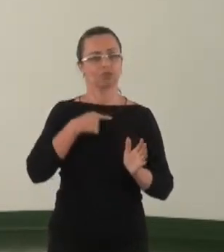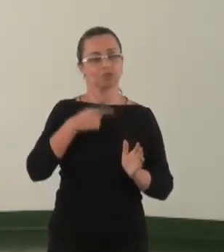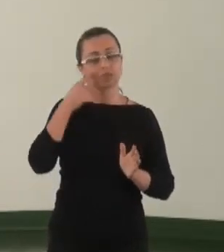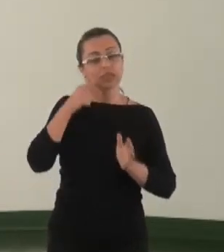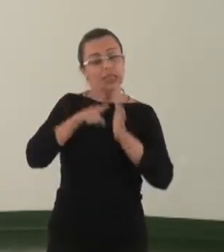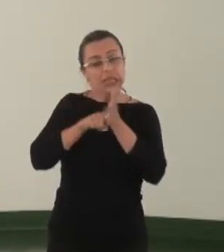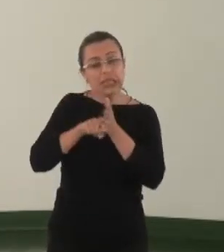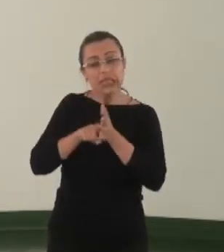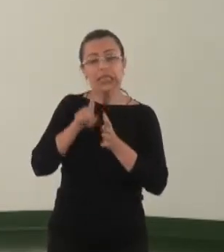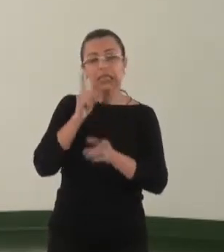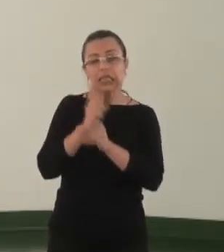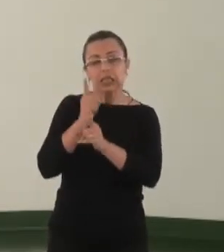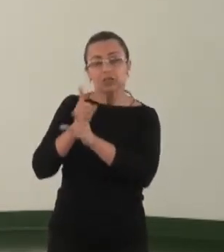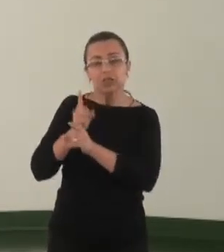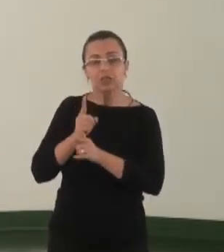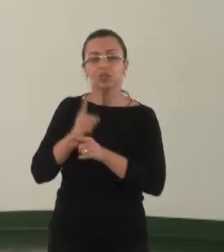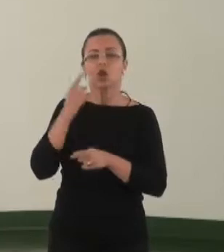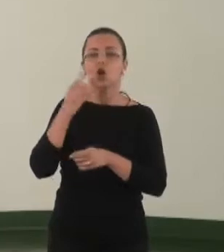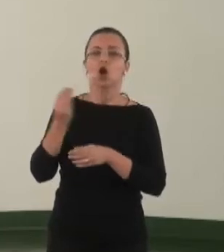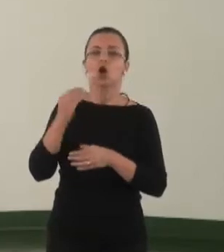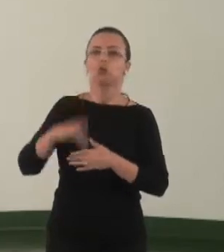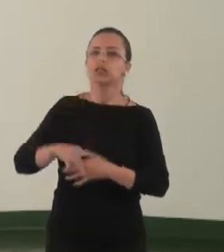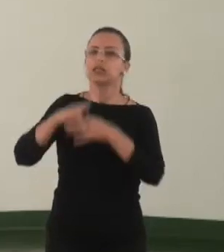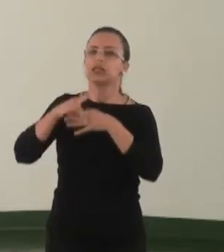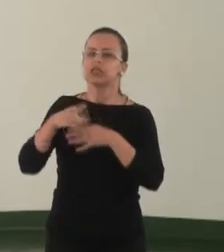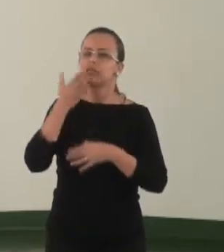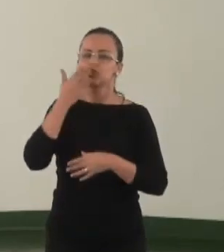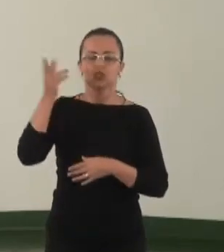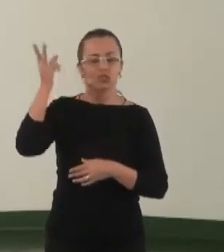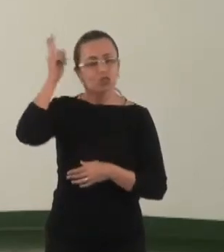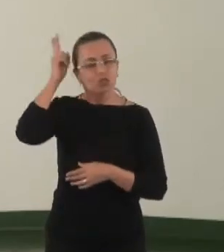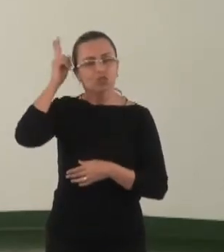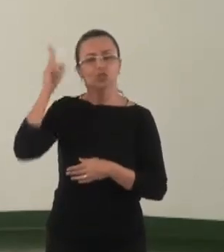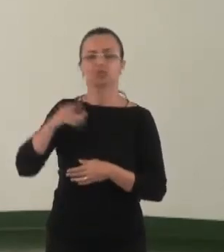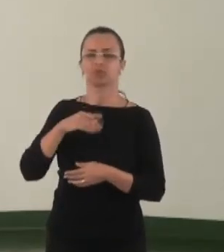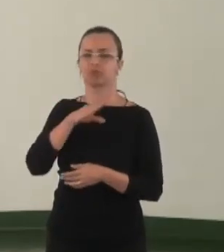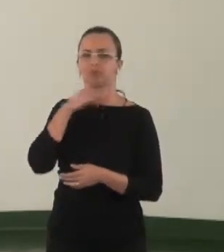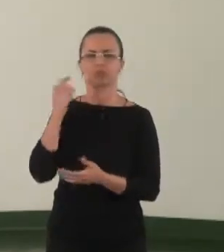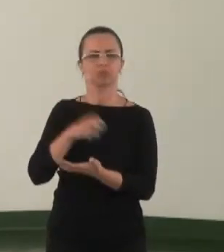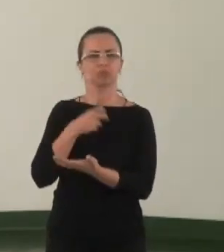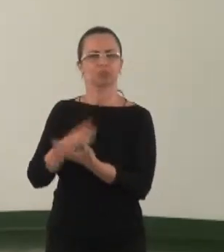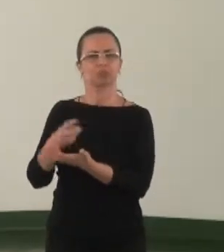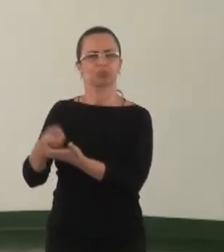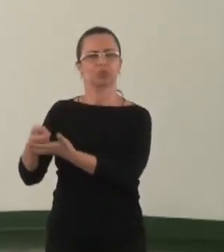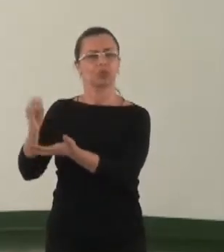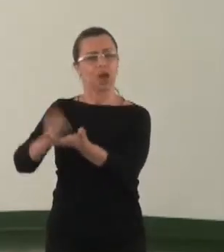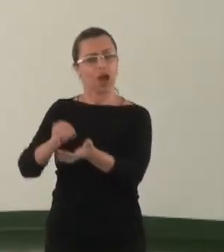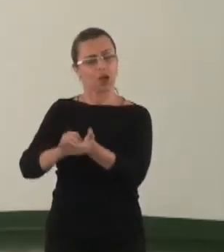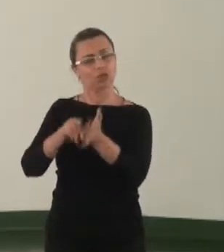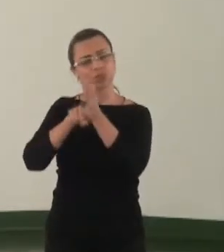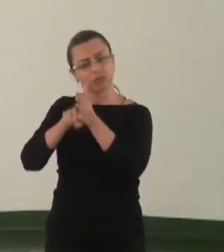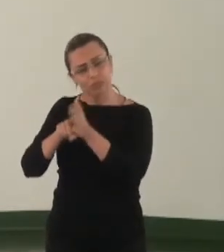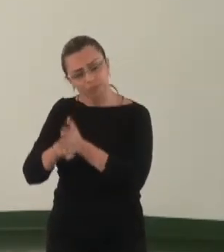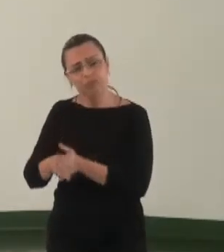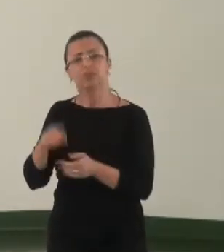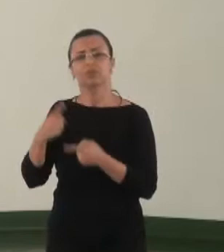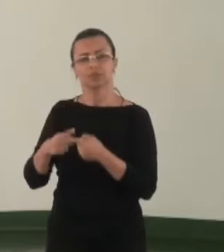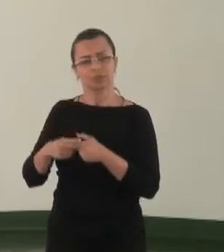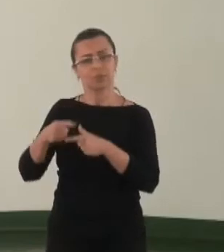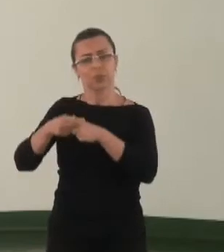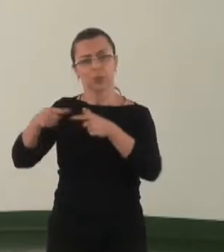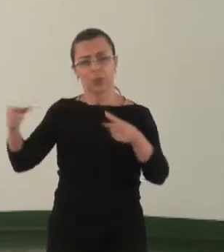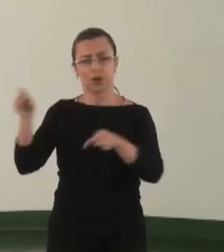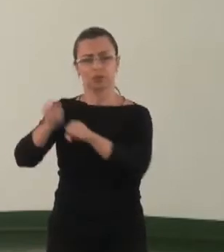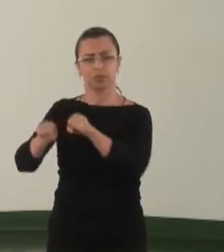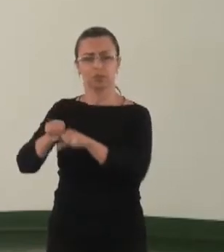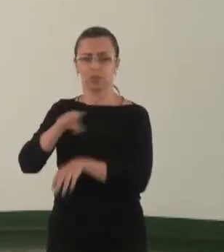assassinatos das lideranças indígenas, bem como a necessidade de garantia do direito ao território, pois isso também contribui para o genocídio da população